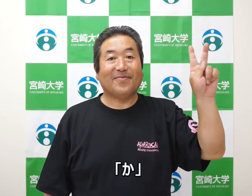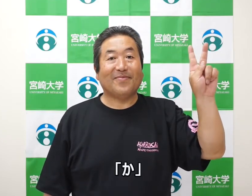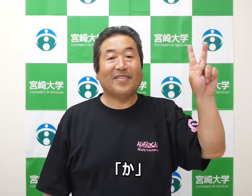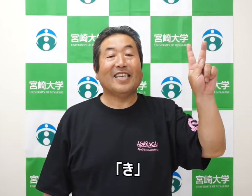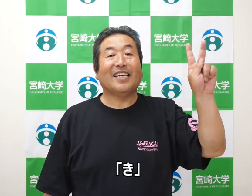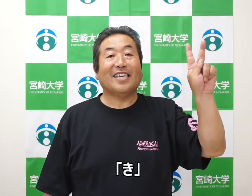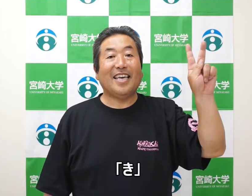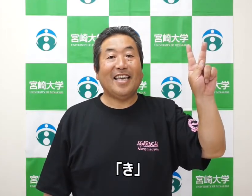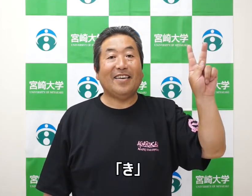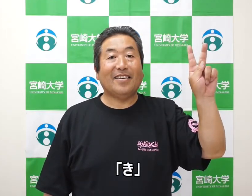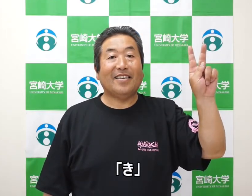き